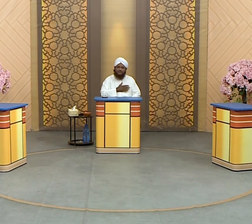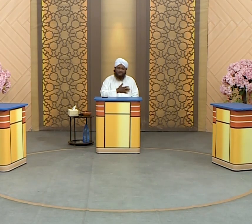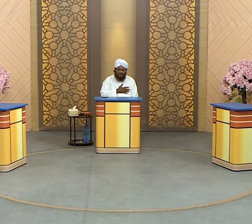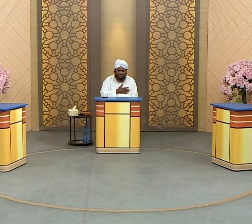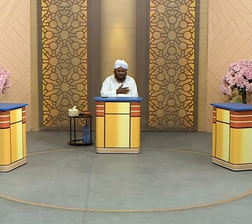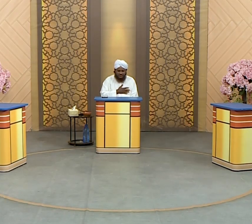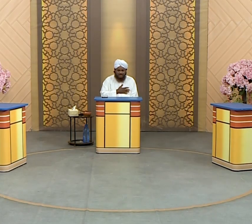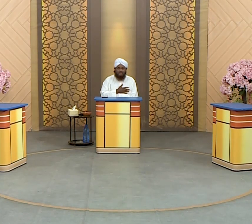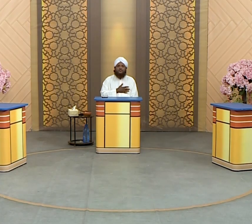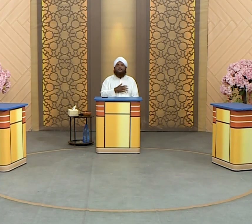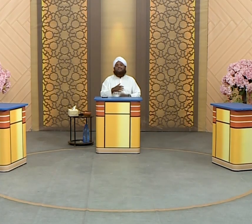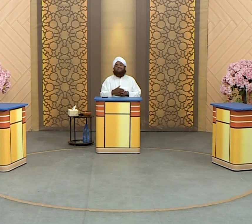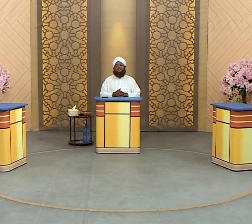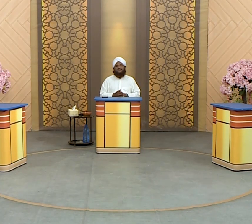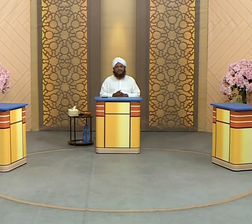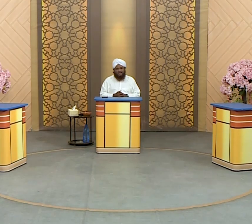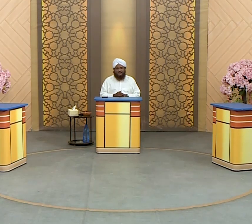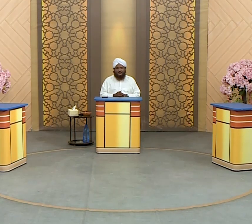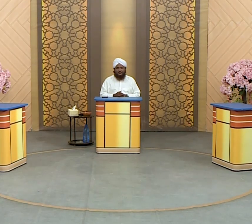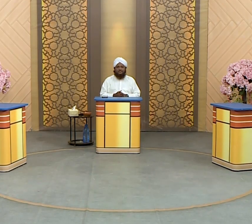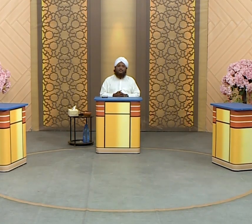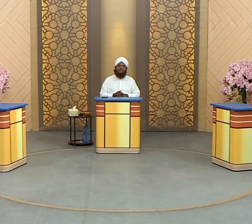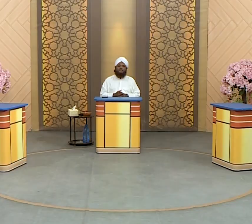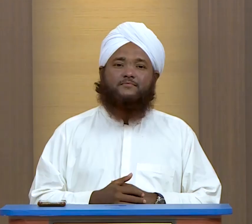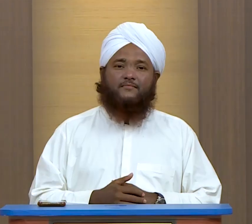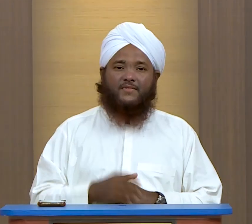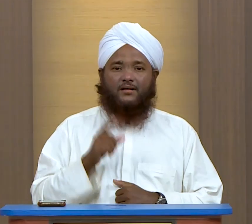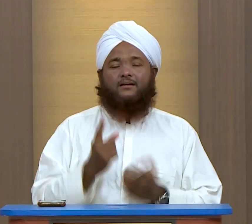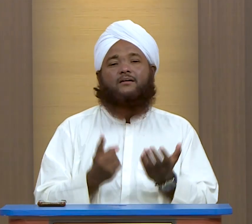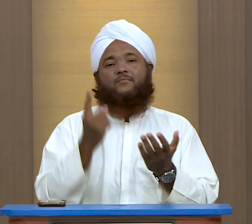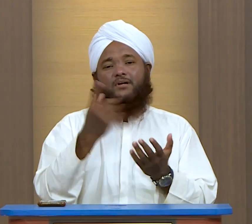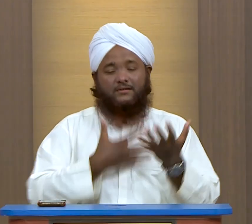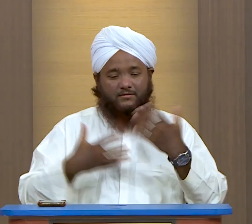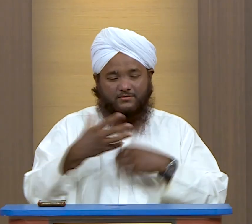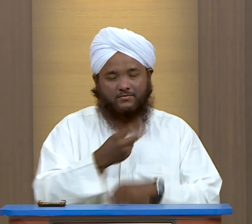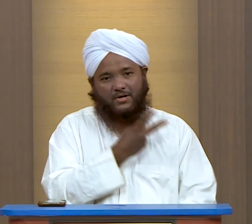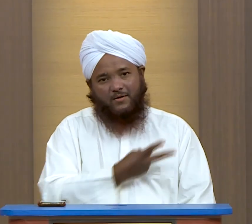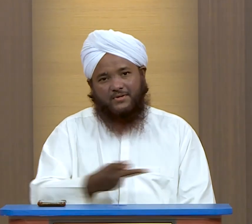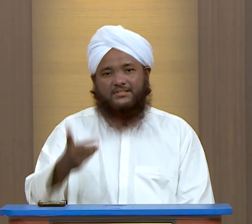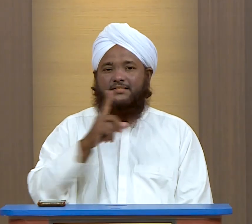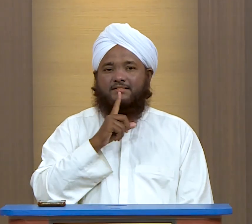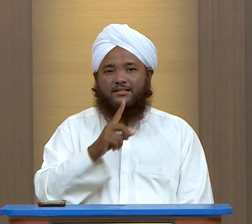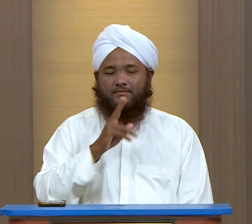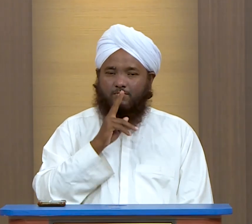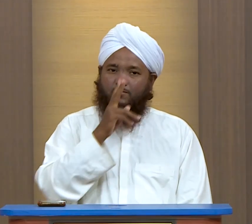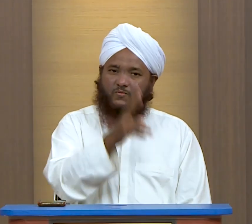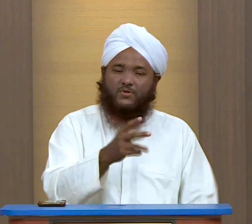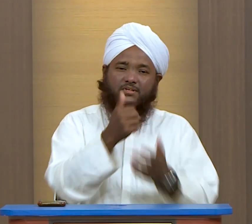محمد صلی اللہ علیہ وآلہ وصحبہ وسلم۔ اللہ پاک ہمیں ہمیشہ سچ بولنے کی توفیق عطا فرمائے